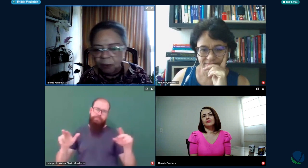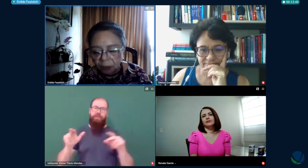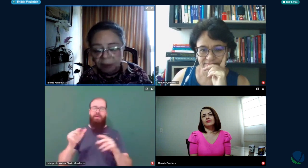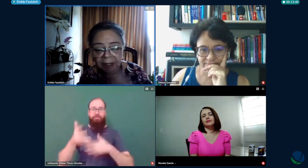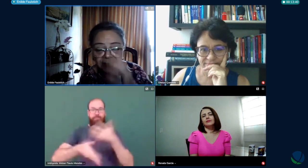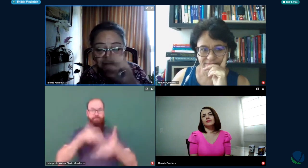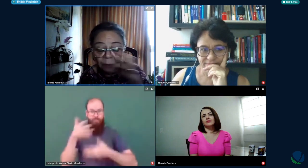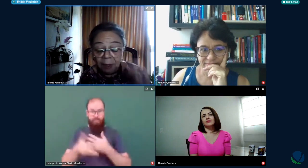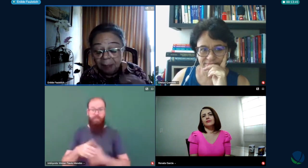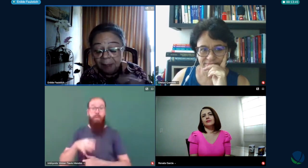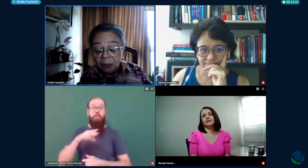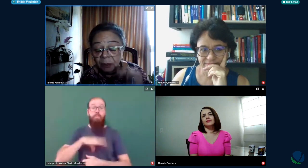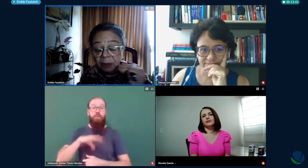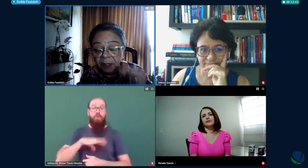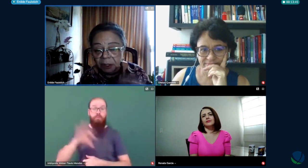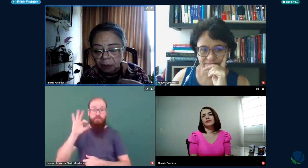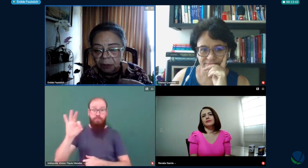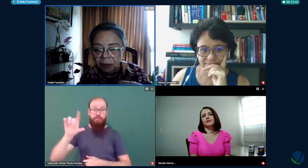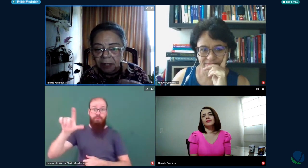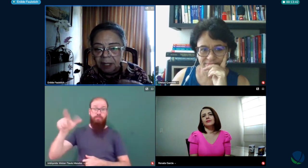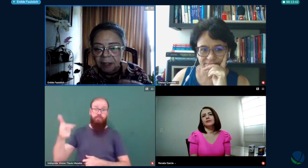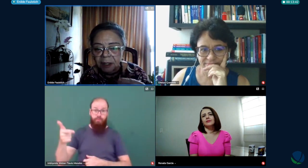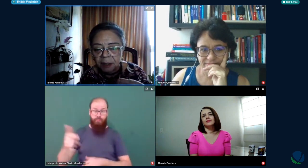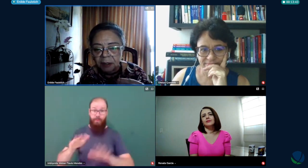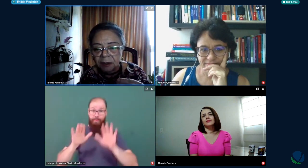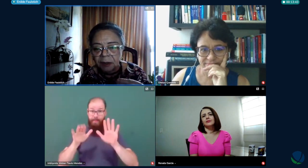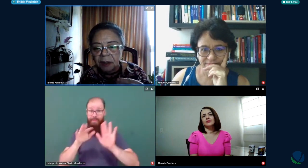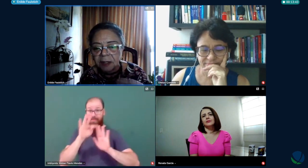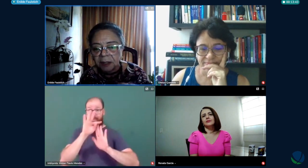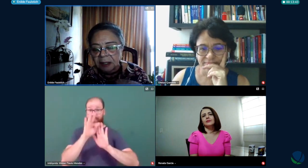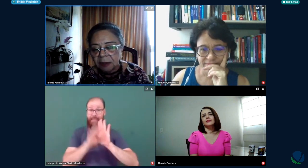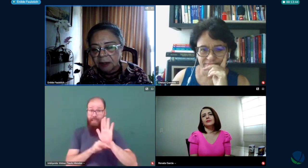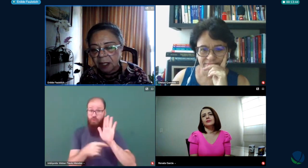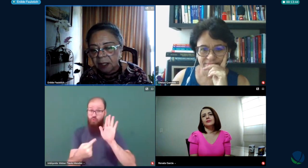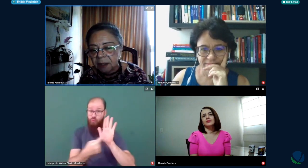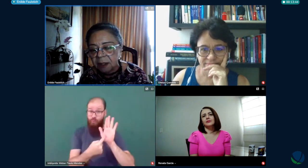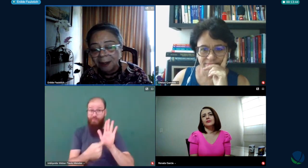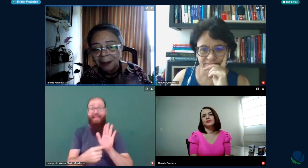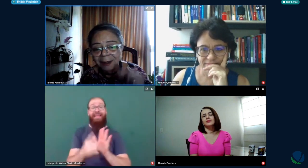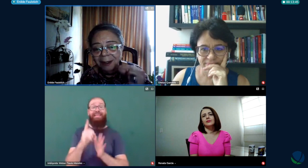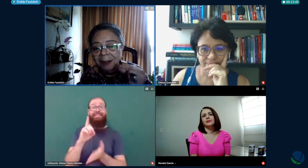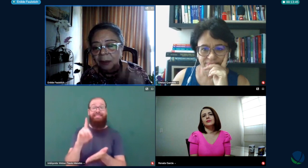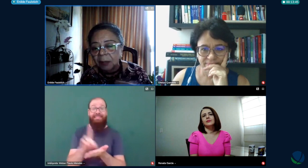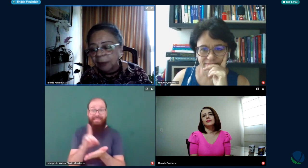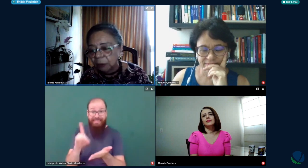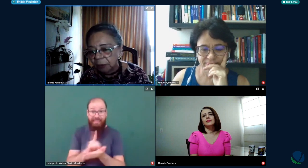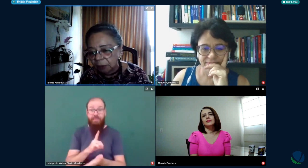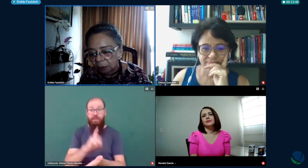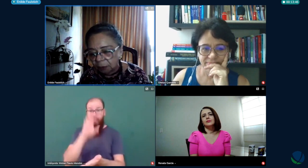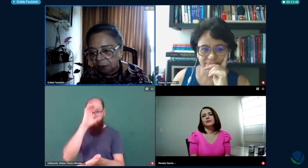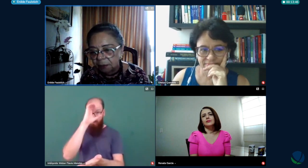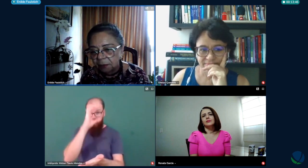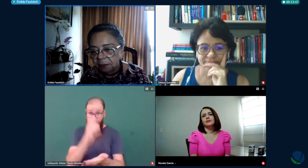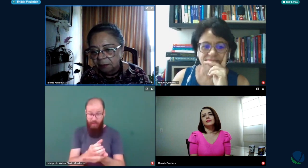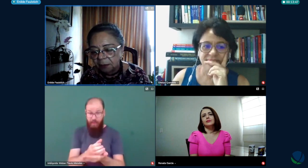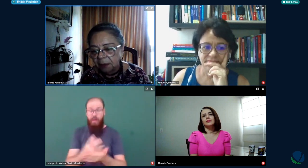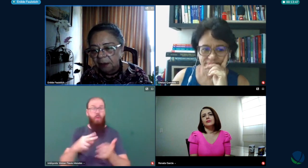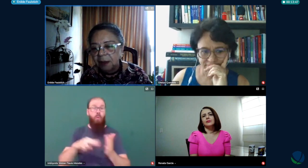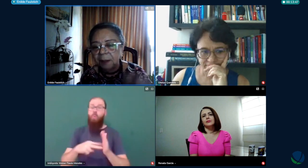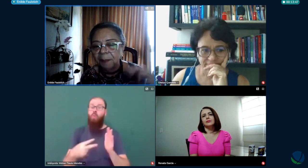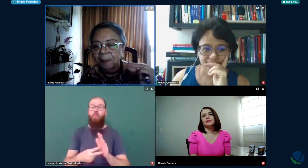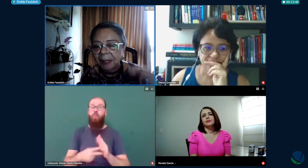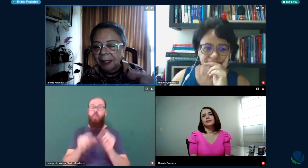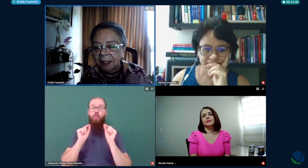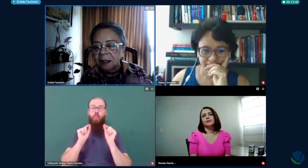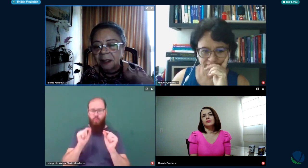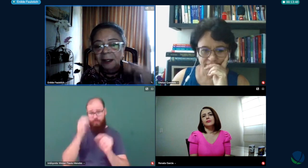português como segunda língua, mas o texto de dissertação e tese é tão canônico, né,